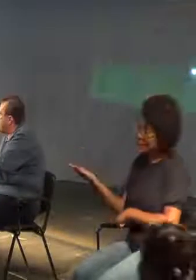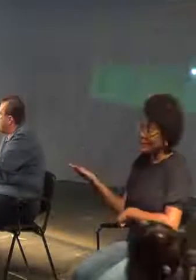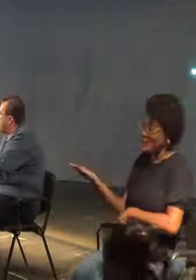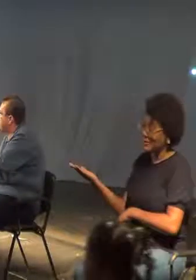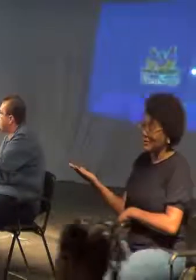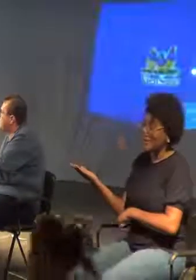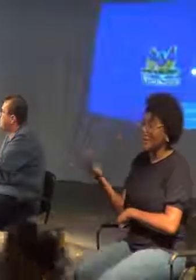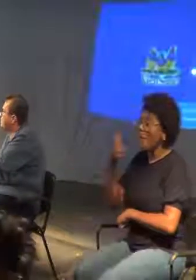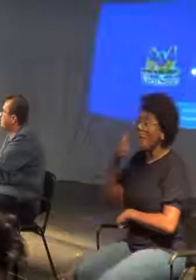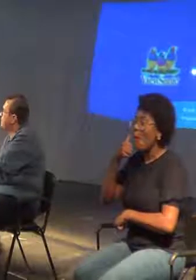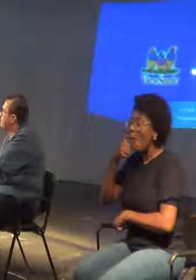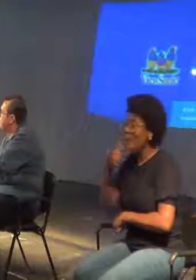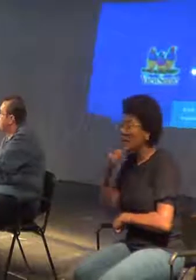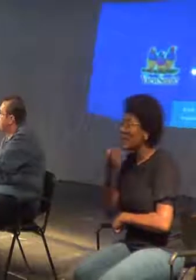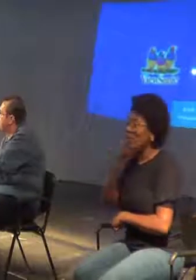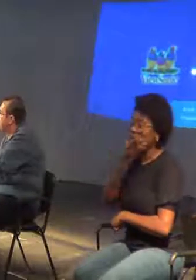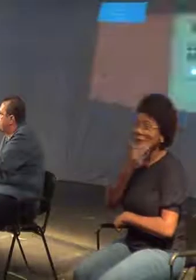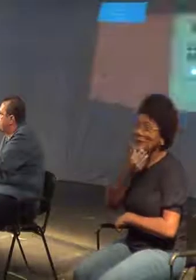Todos e todas.